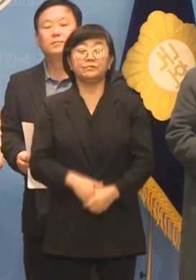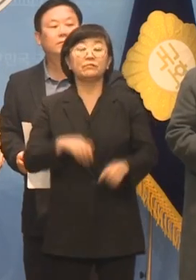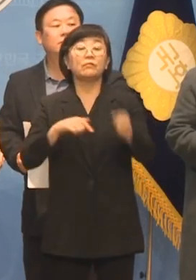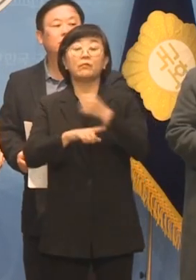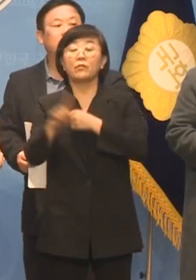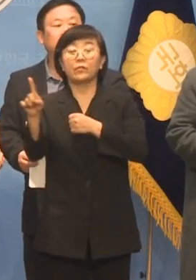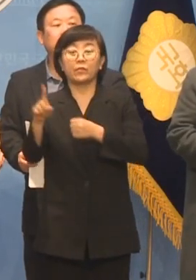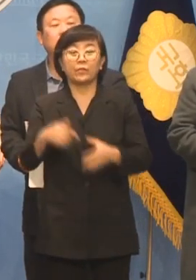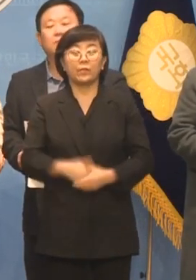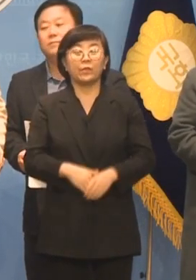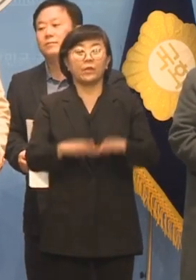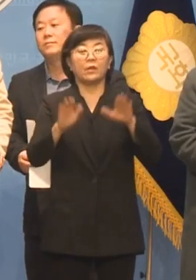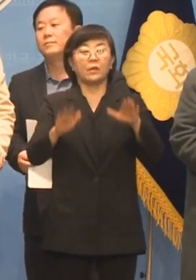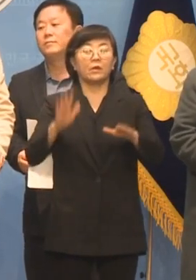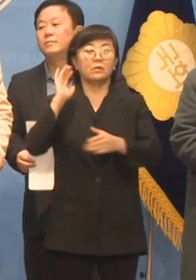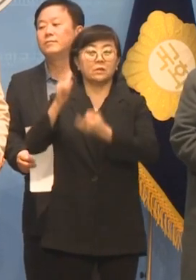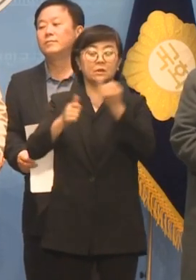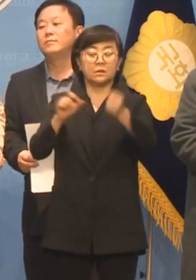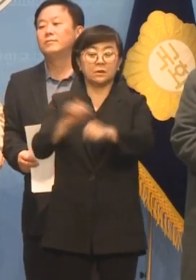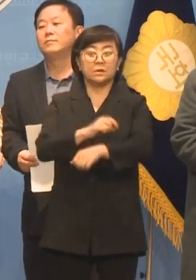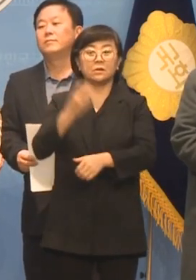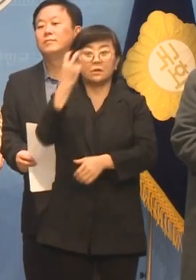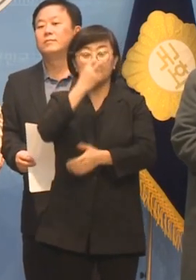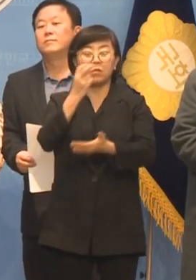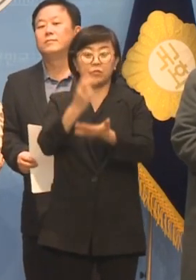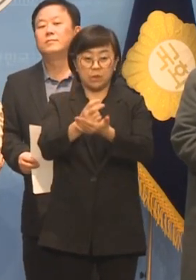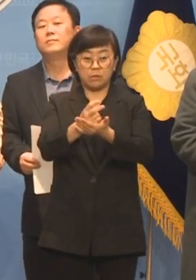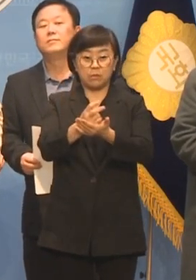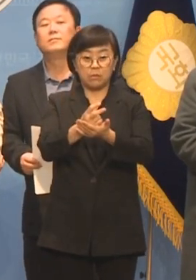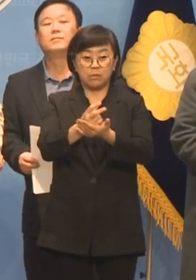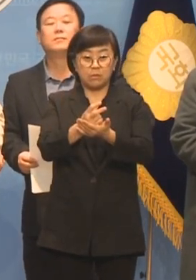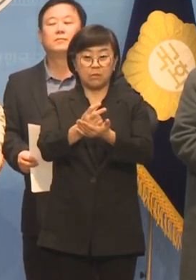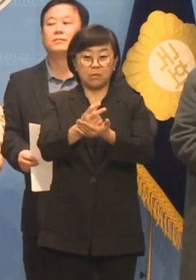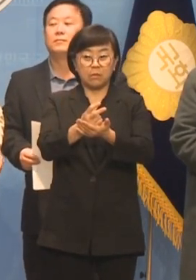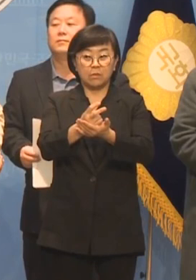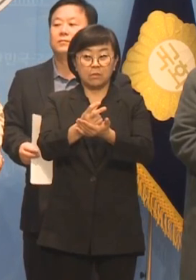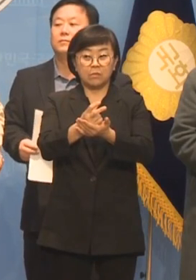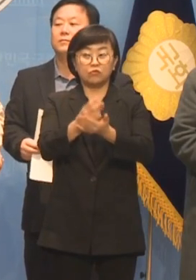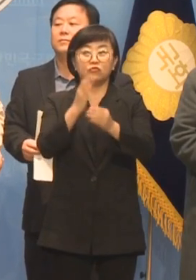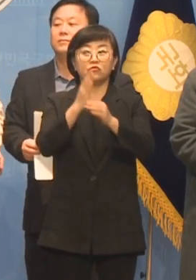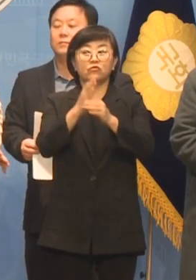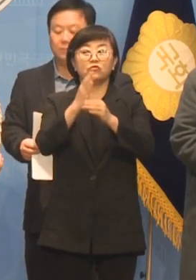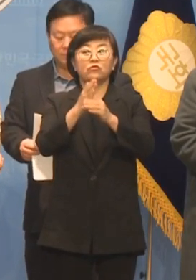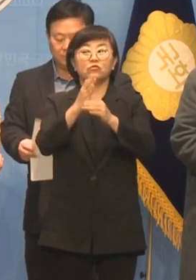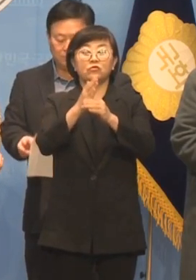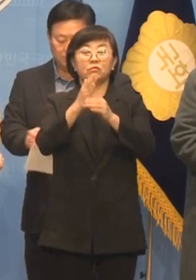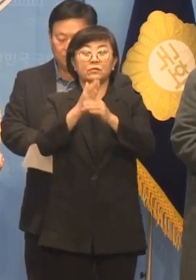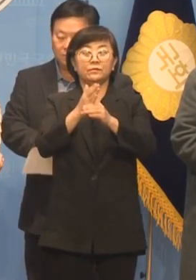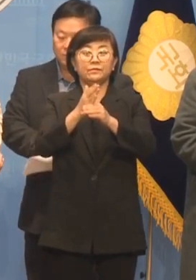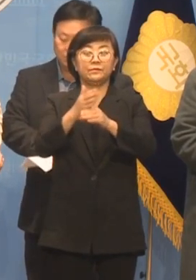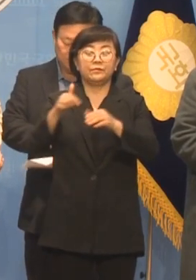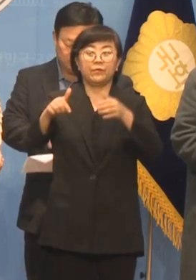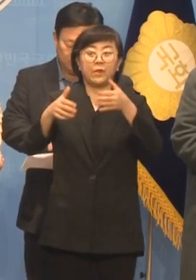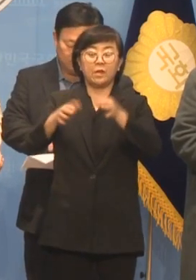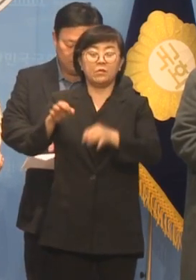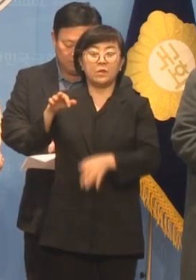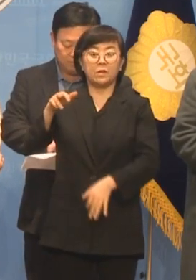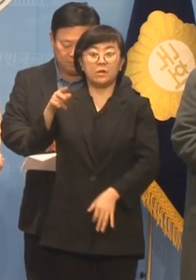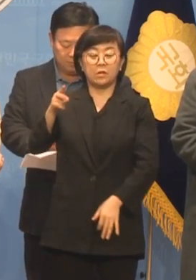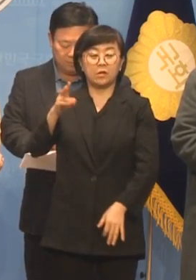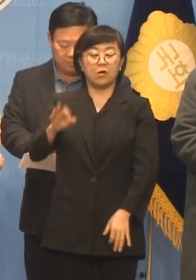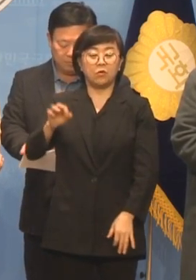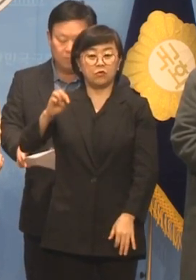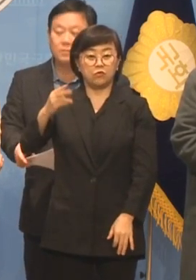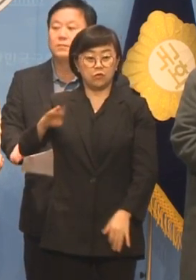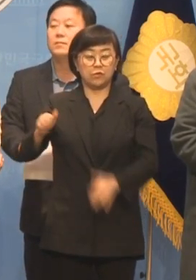이유는 소위 김건희 특검법이라고 하는 다이너마이트의 뇌관이 바로 김경률 비대위원이라는 것이